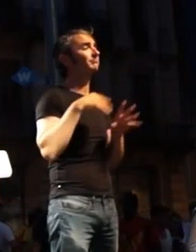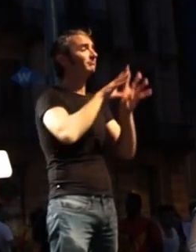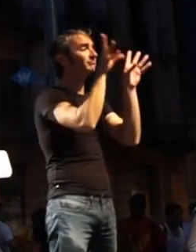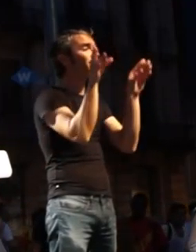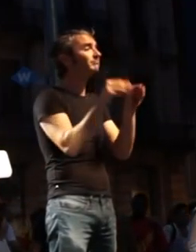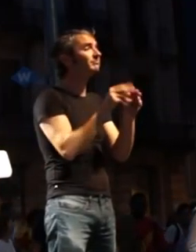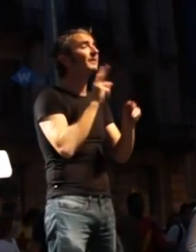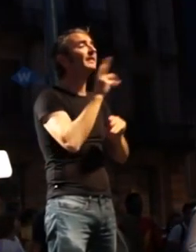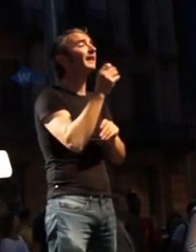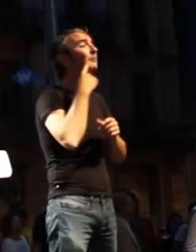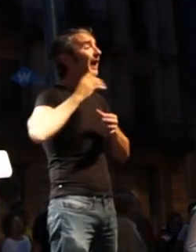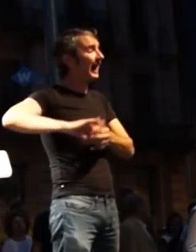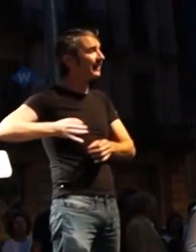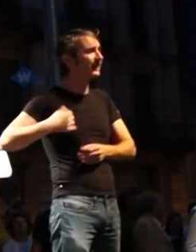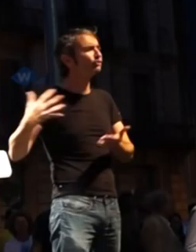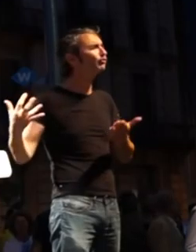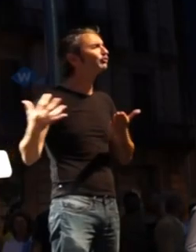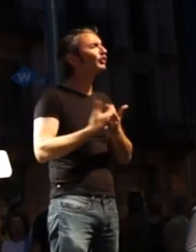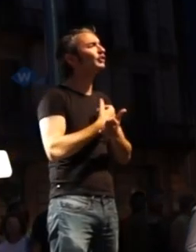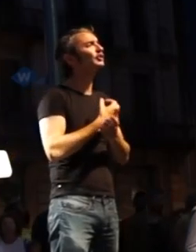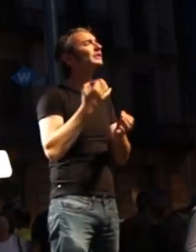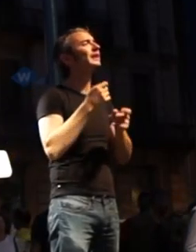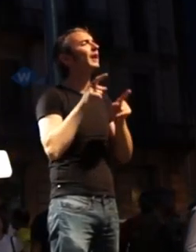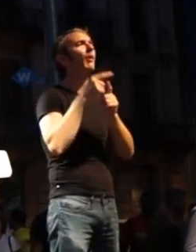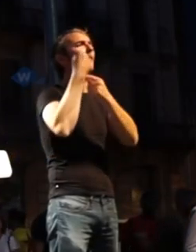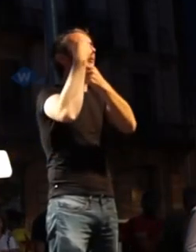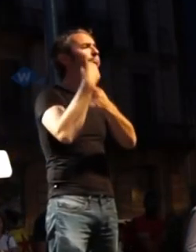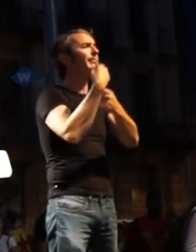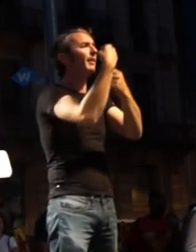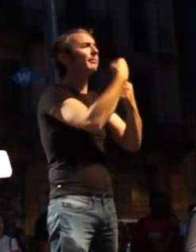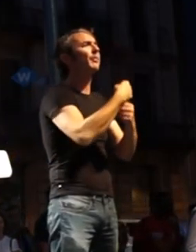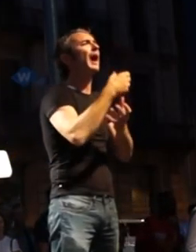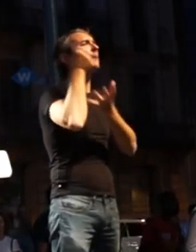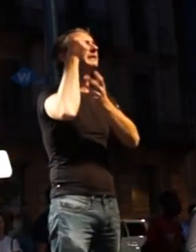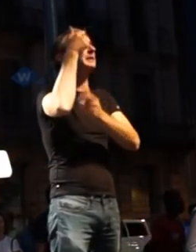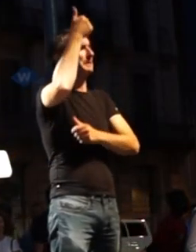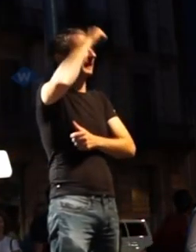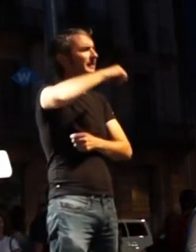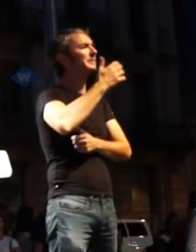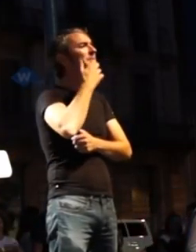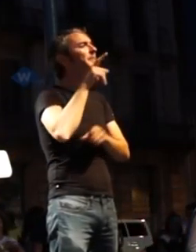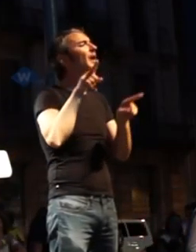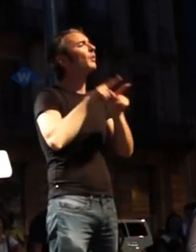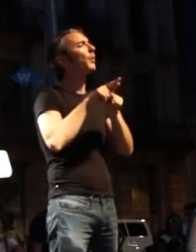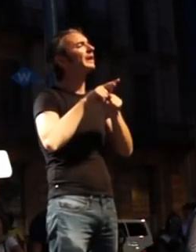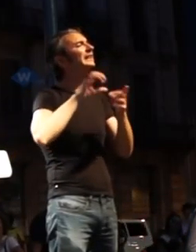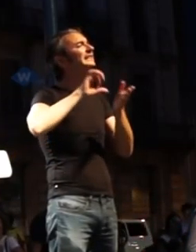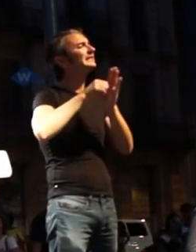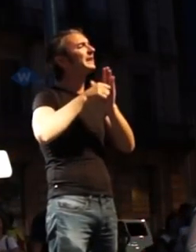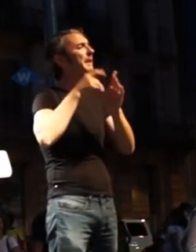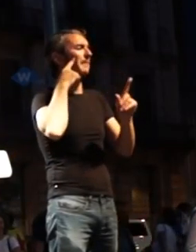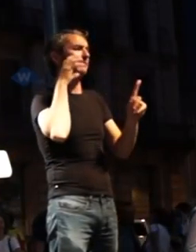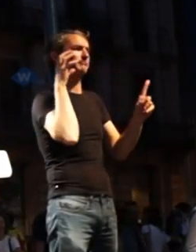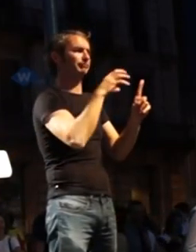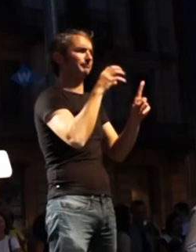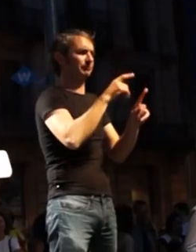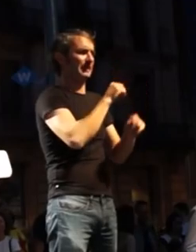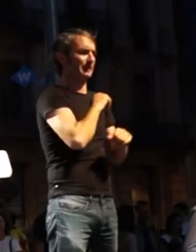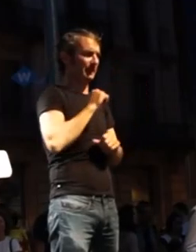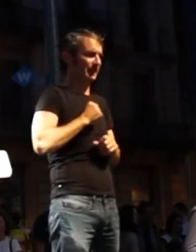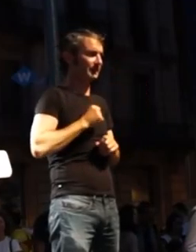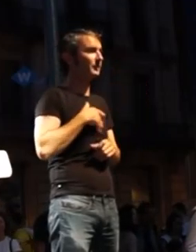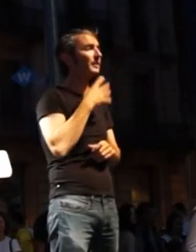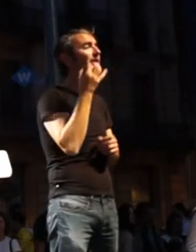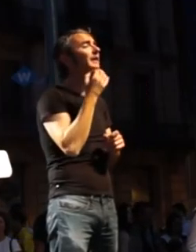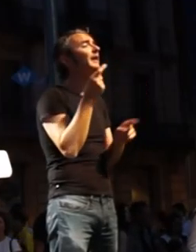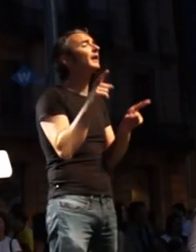definitiva, són cadenes totes les imposicions del patriarcat i el capitalisme com a sistemes d'explotació interdependents. I és que